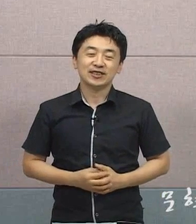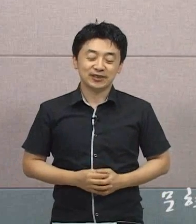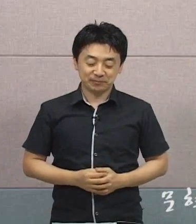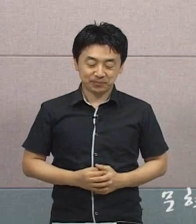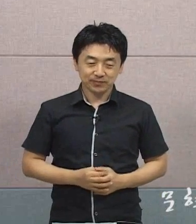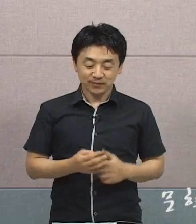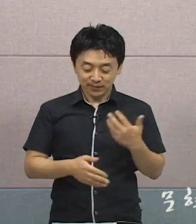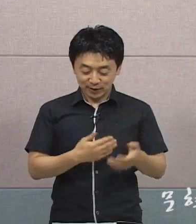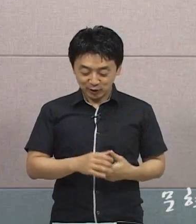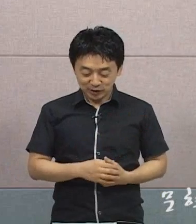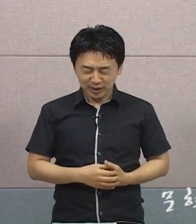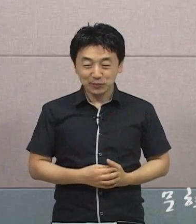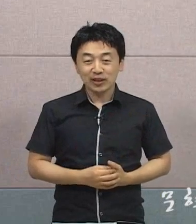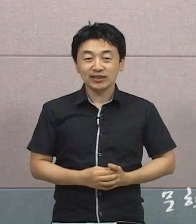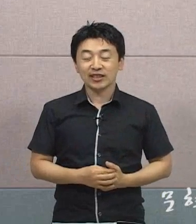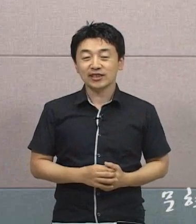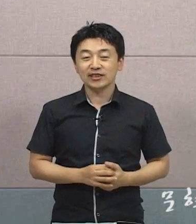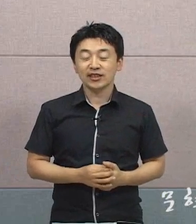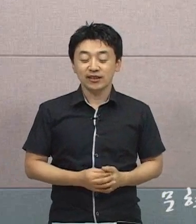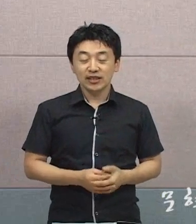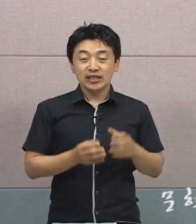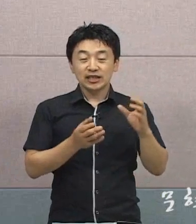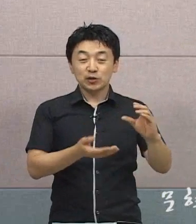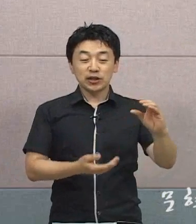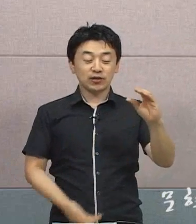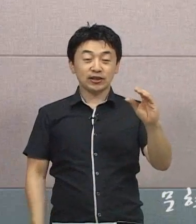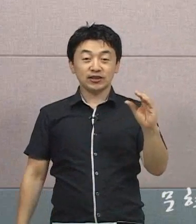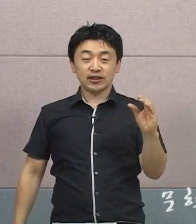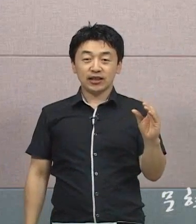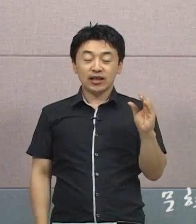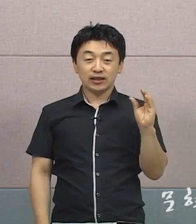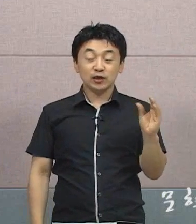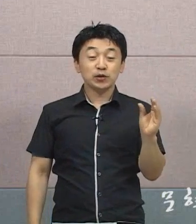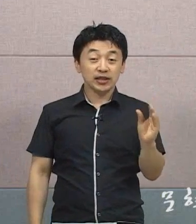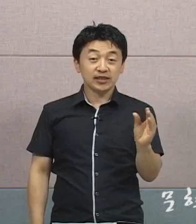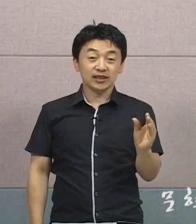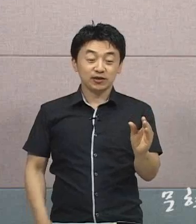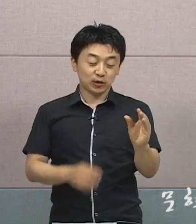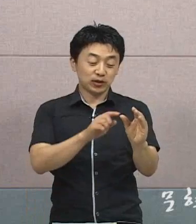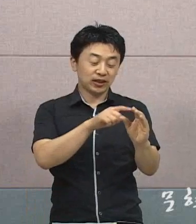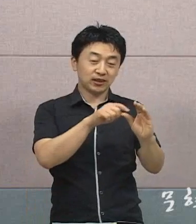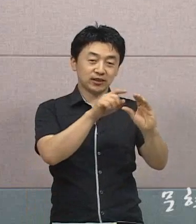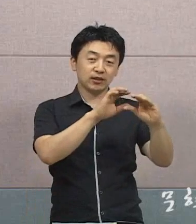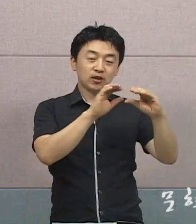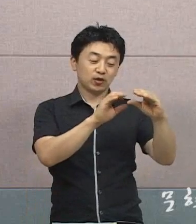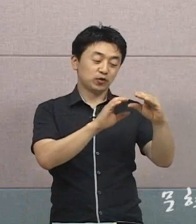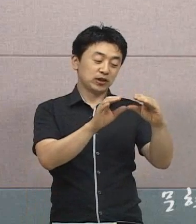제가 수화 가르치면서 항상 이야기를 하는 게, 기초 단어에 있는 기초책 있잖아요. 기초책에 있는 수화